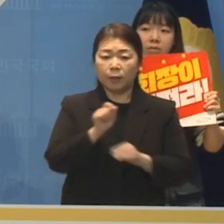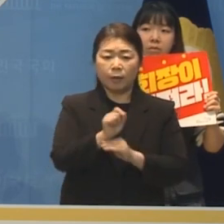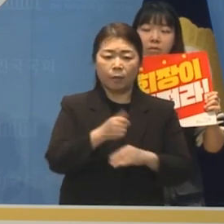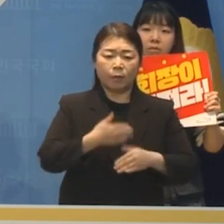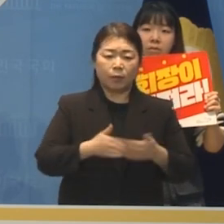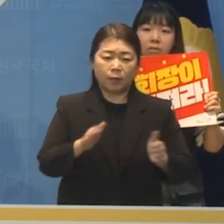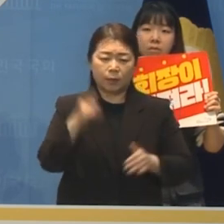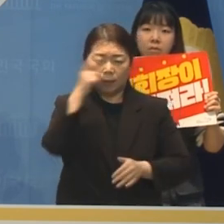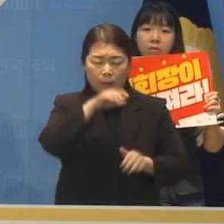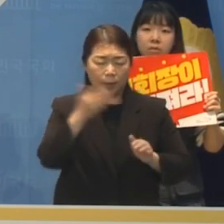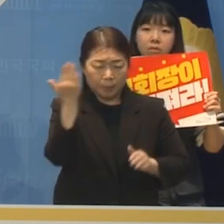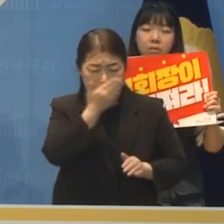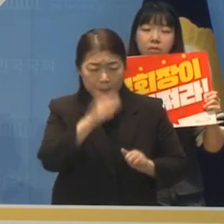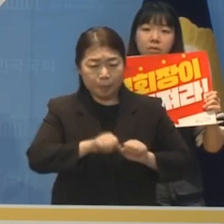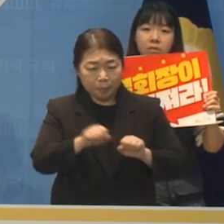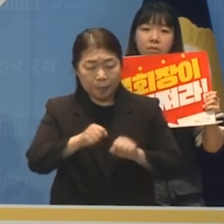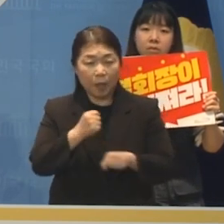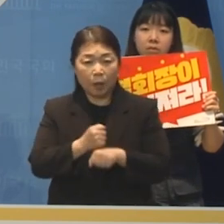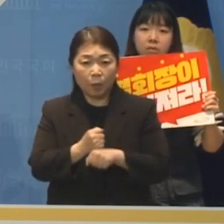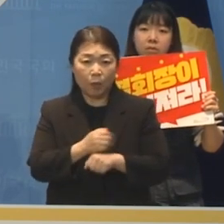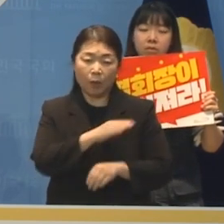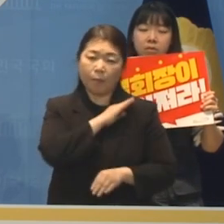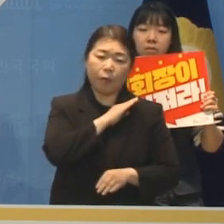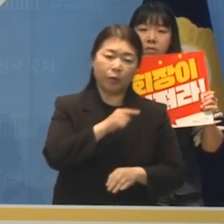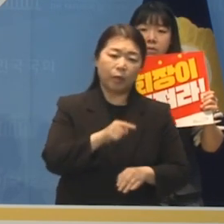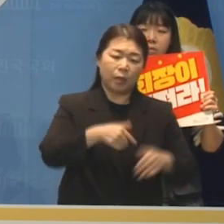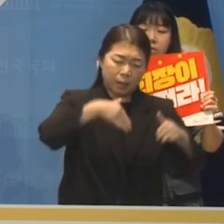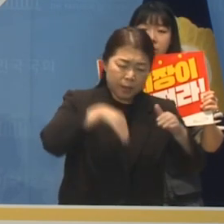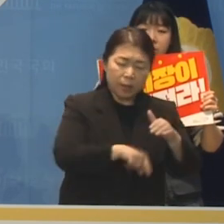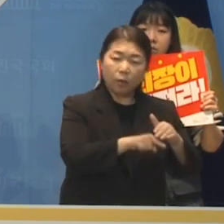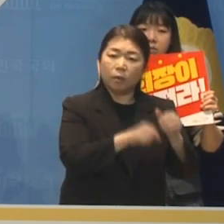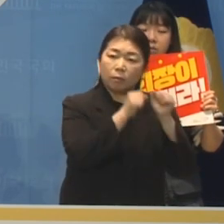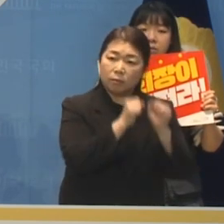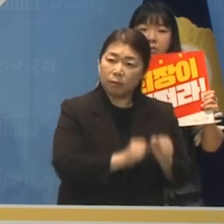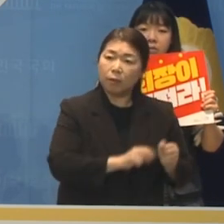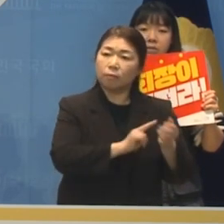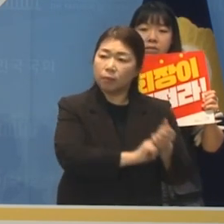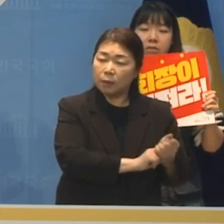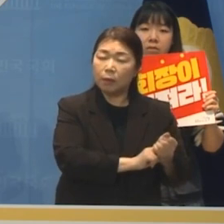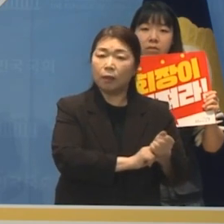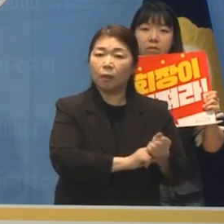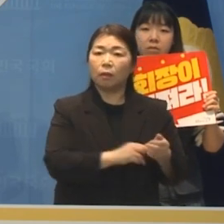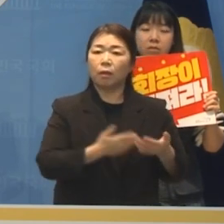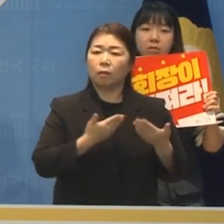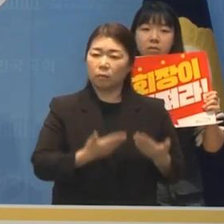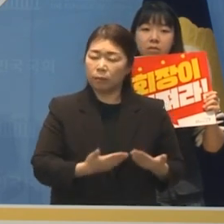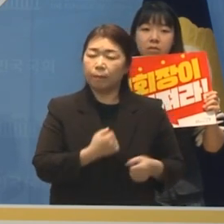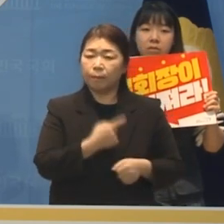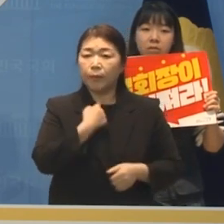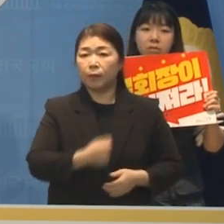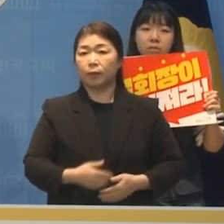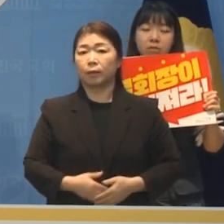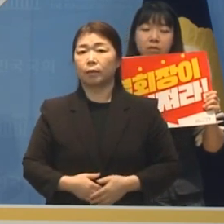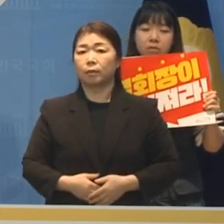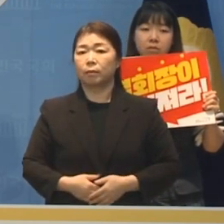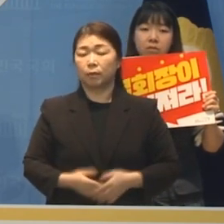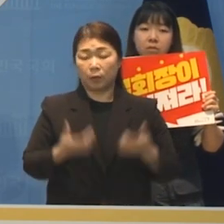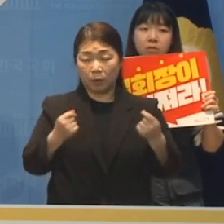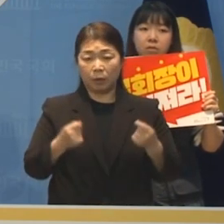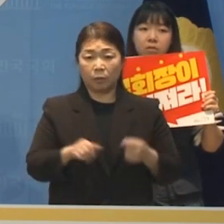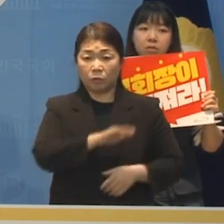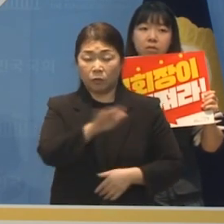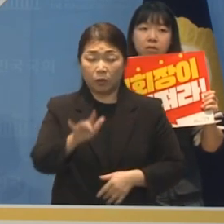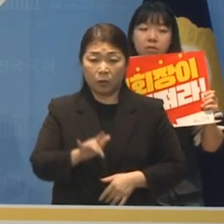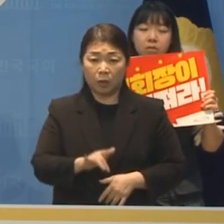모두 청소하고 눈에 띄지 않는 지하 휴게실에서 숨을 돌렸습니다. 이렇게 우리는